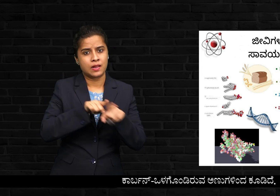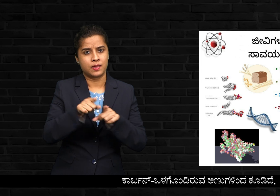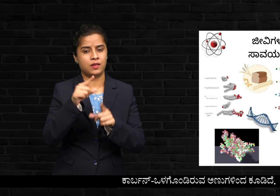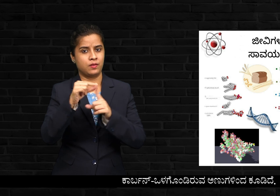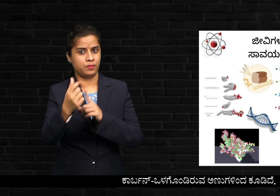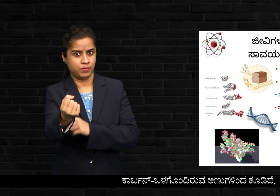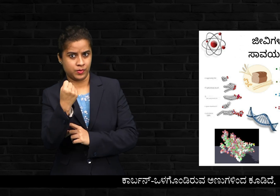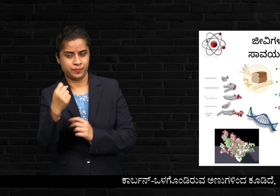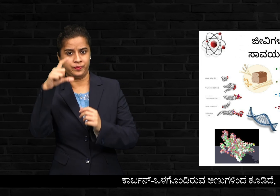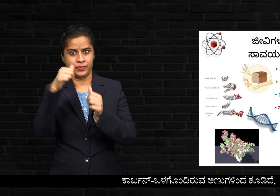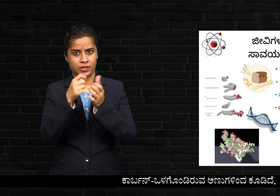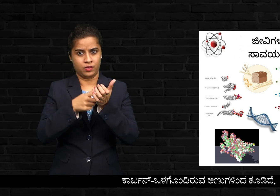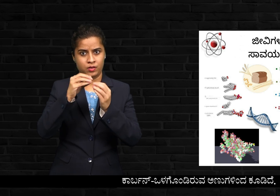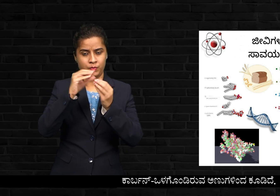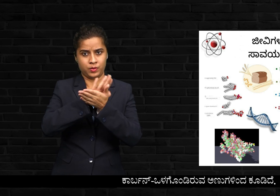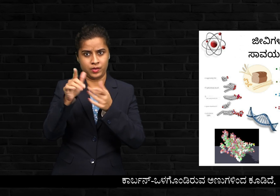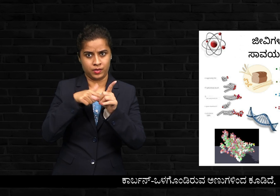ಒಳಗೊಂಡಿರುವ ಅಣುಗಳಿಂದ ಕೂಡಿದೆ.